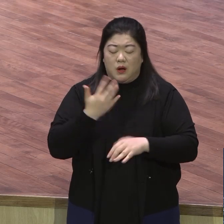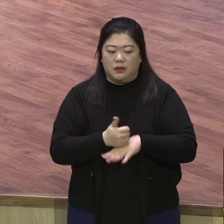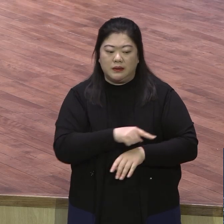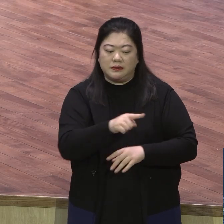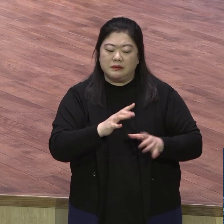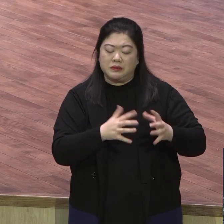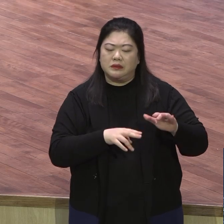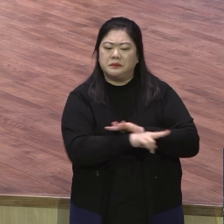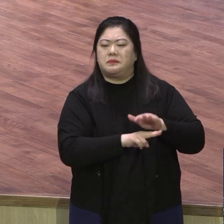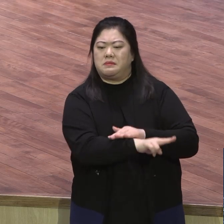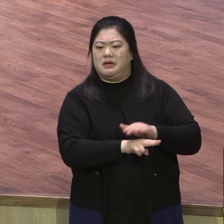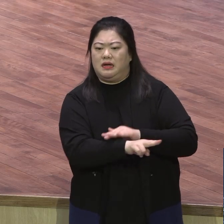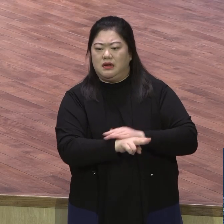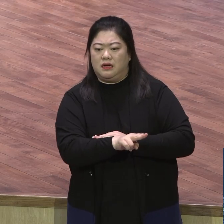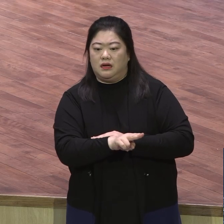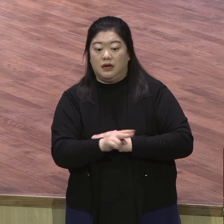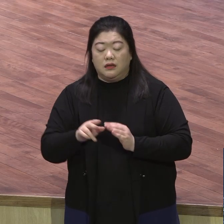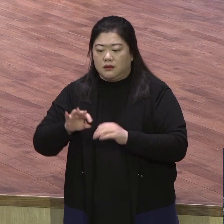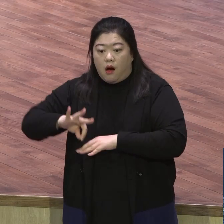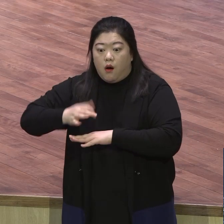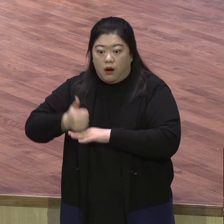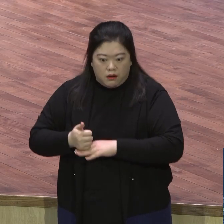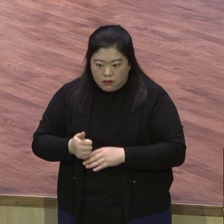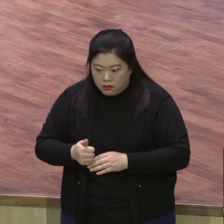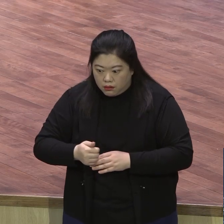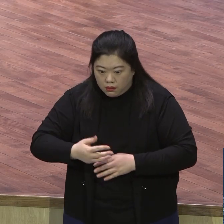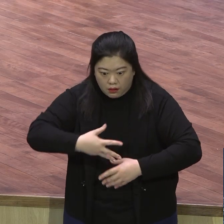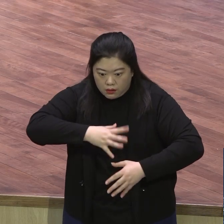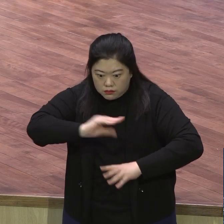이걸 본 사울이 조급해진 겁니다. 큰일 났네 이거.